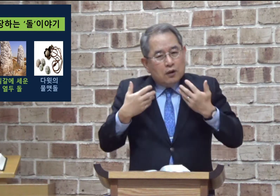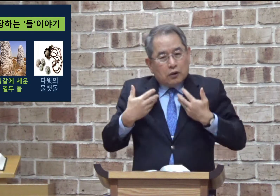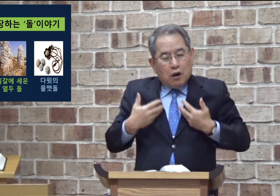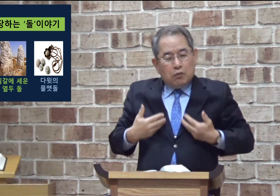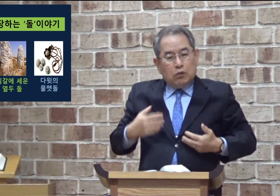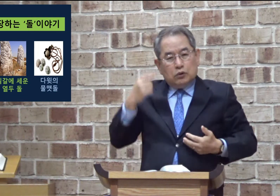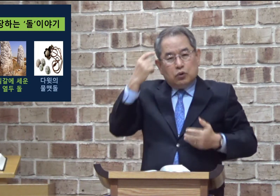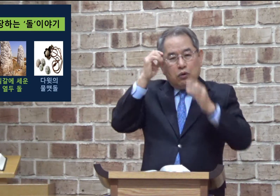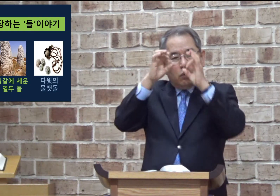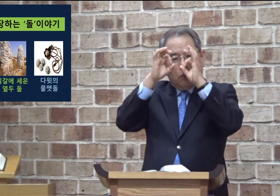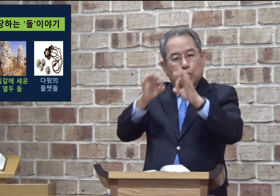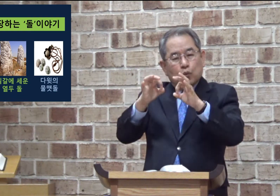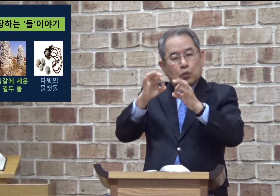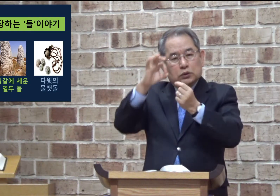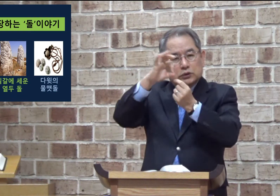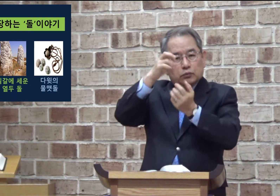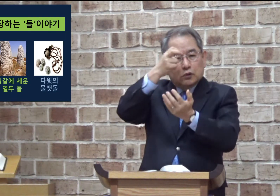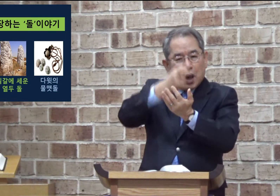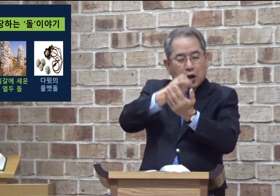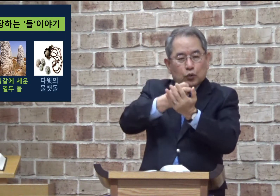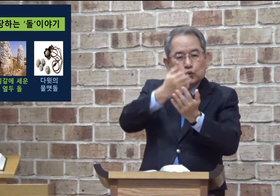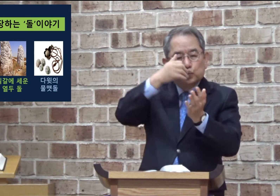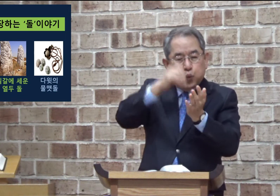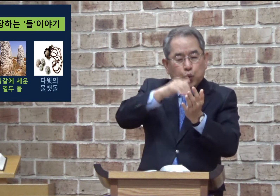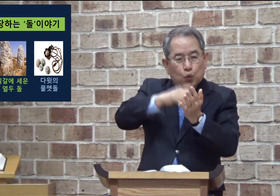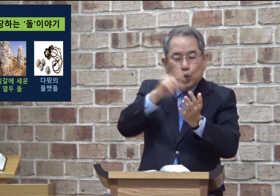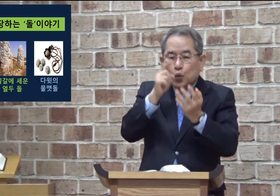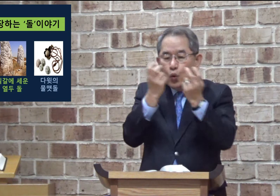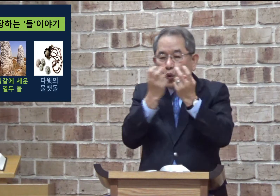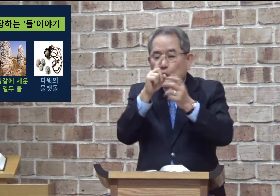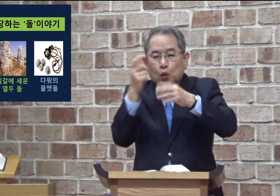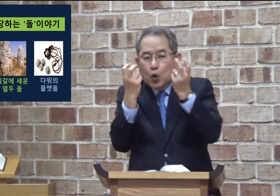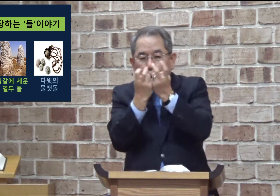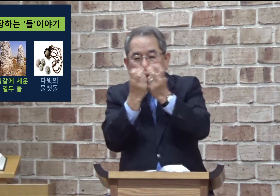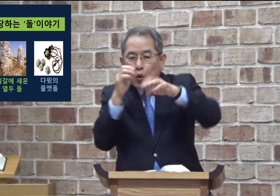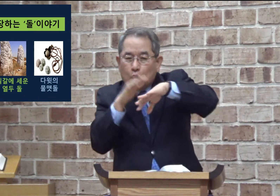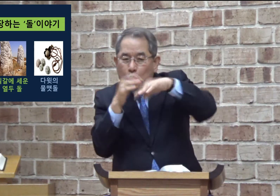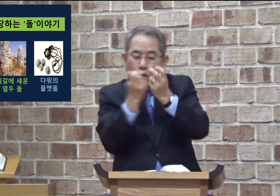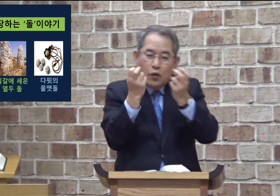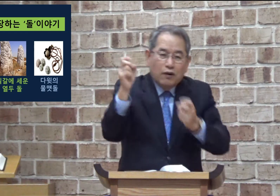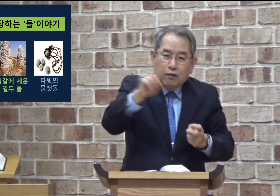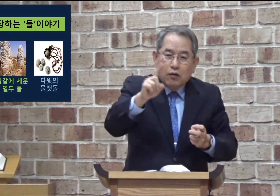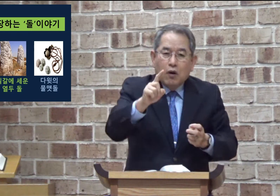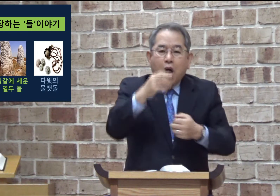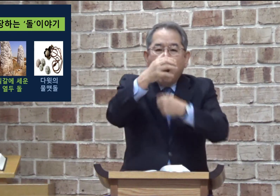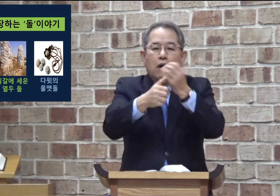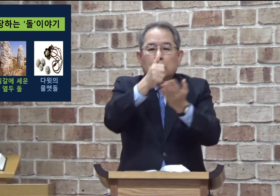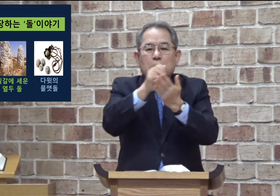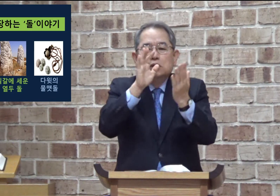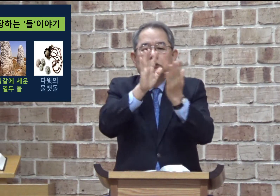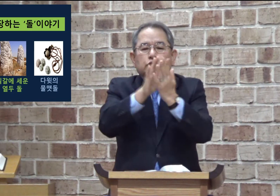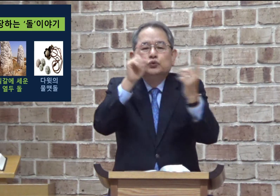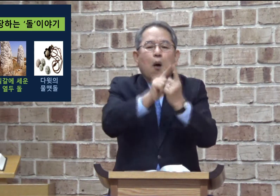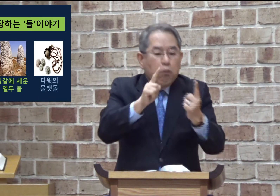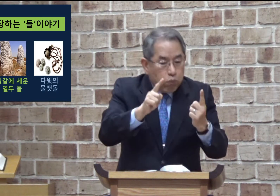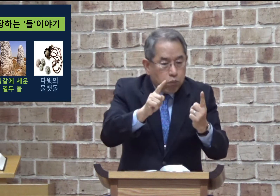그것은 하나님께서 직접 돌을 가져다가 돌판을